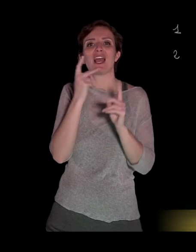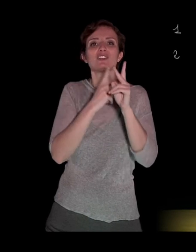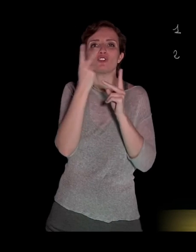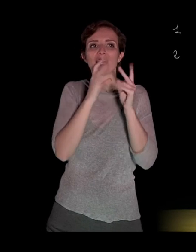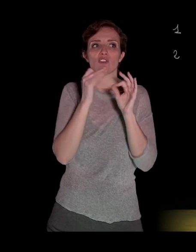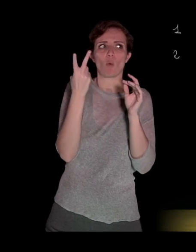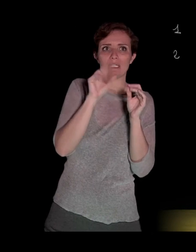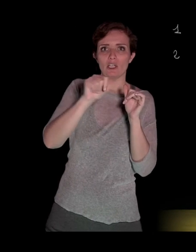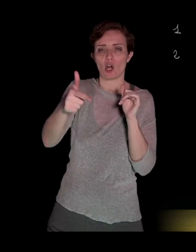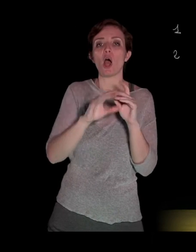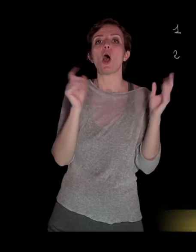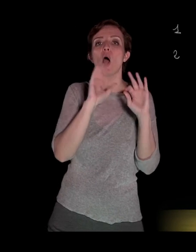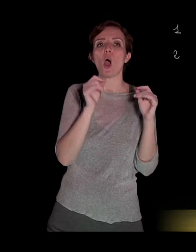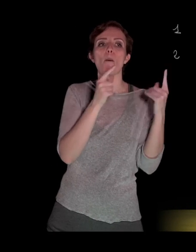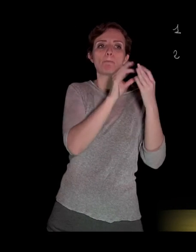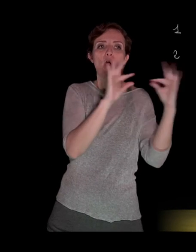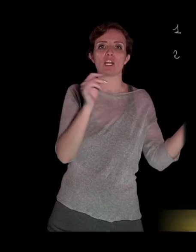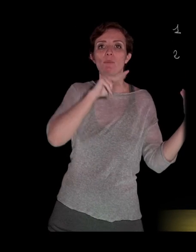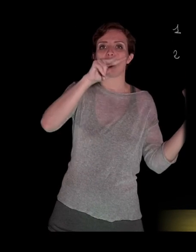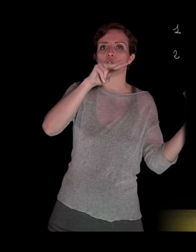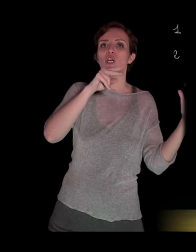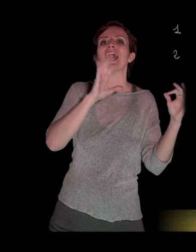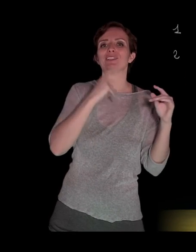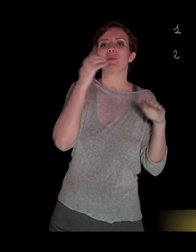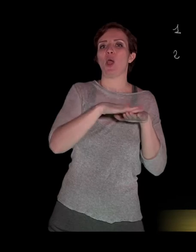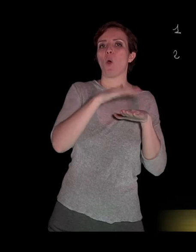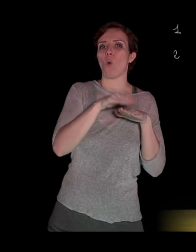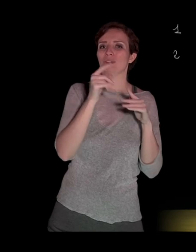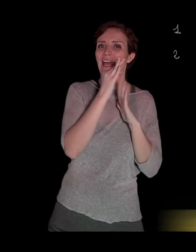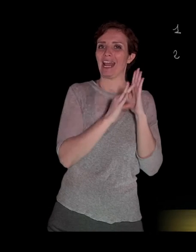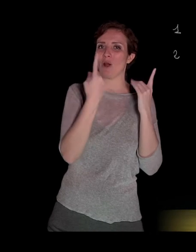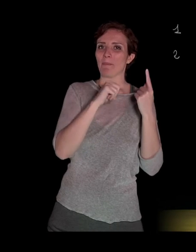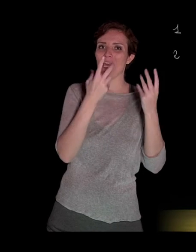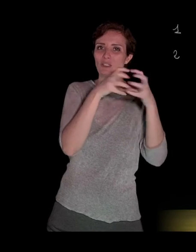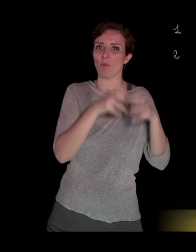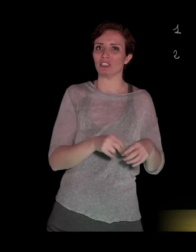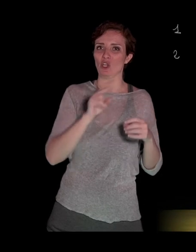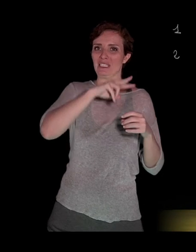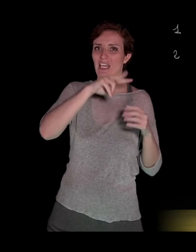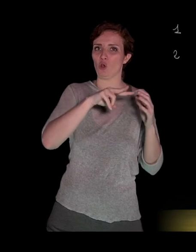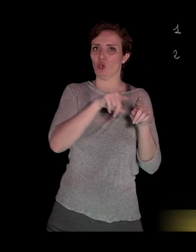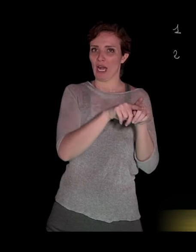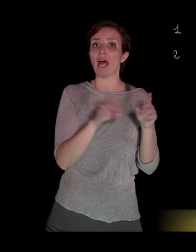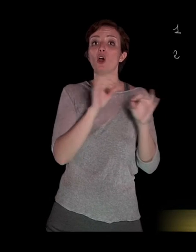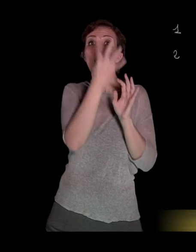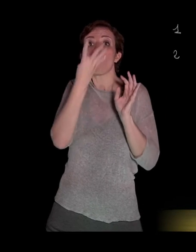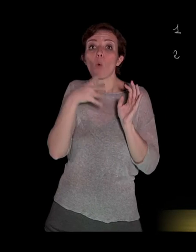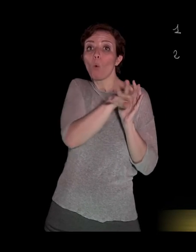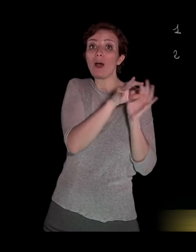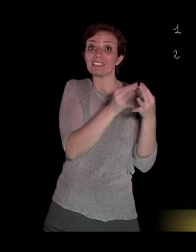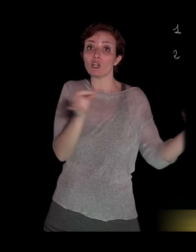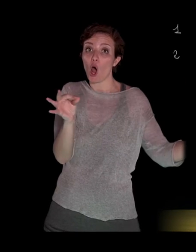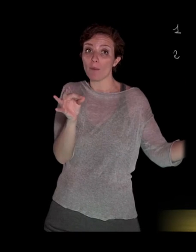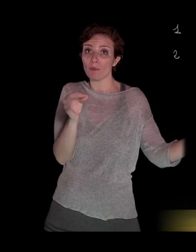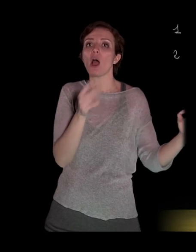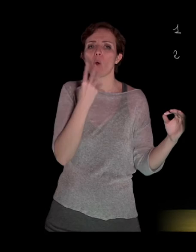grado e applicare quindi le regolette della scomposizione del trinomio secondo grado un quadrinomio Quindi quattro termini cosa potrebbero rappresentare potrebbero rappresentare un